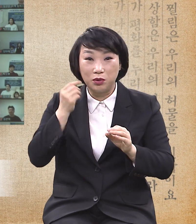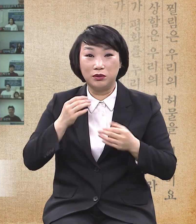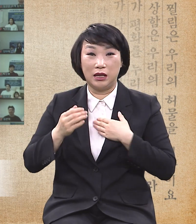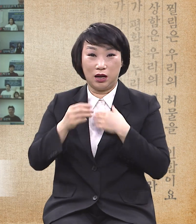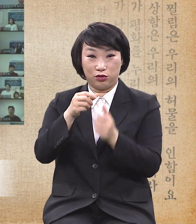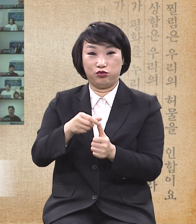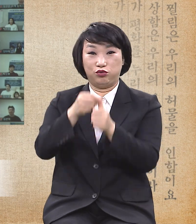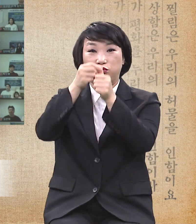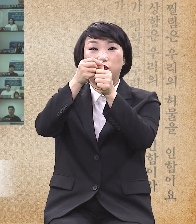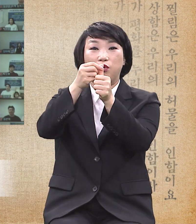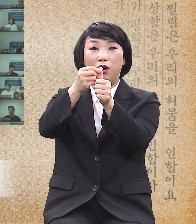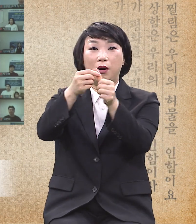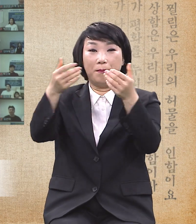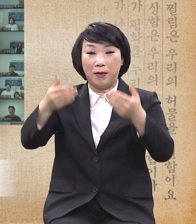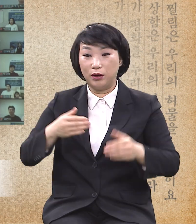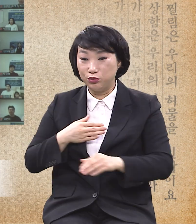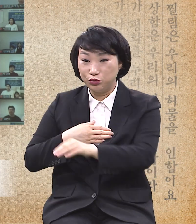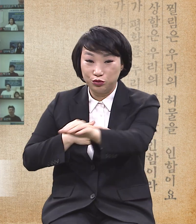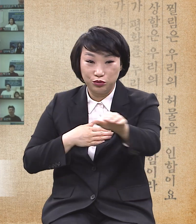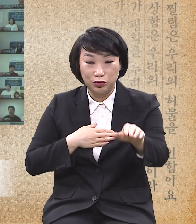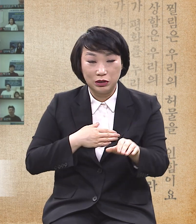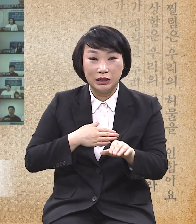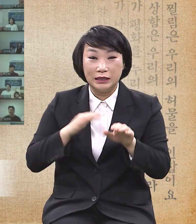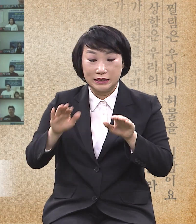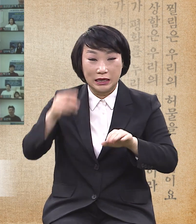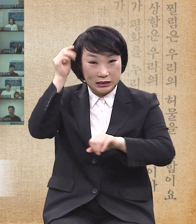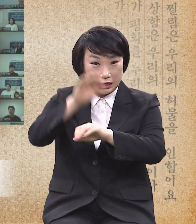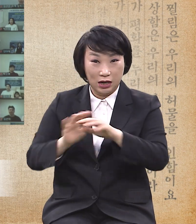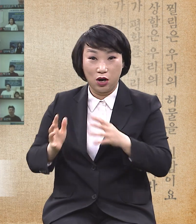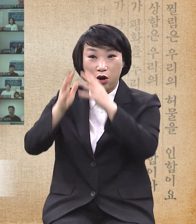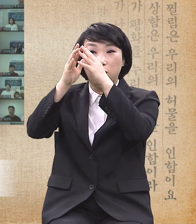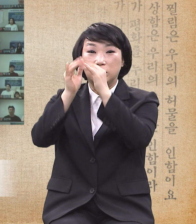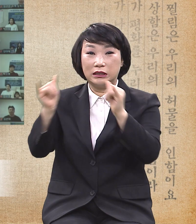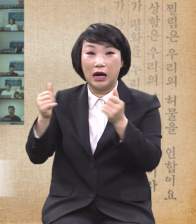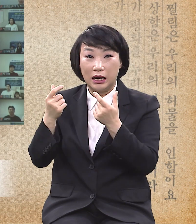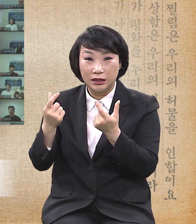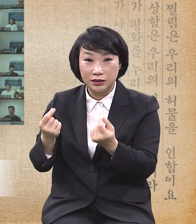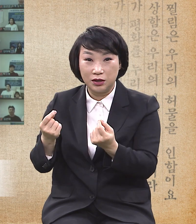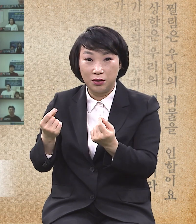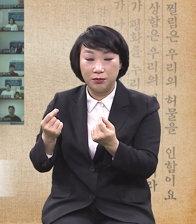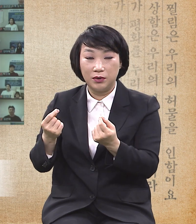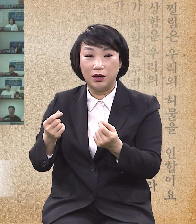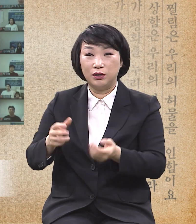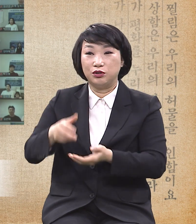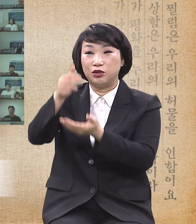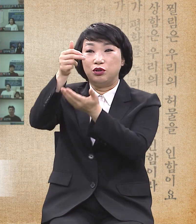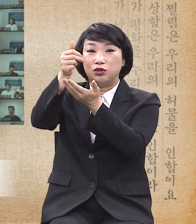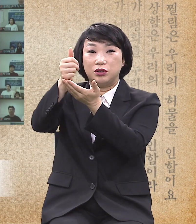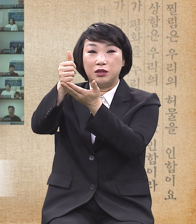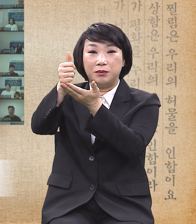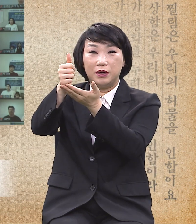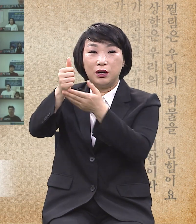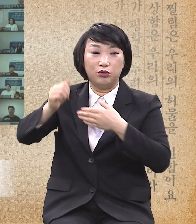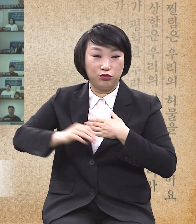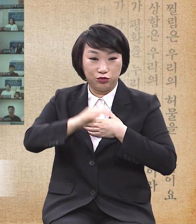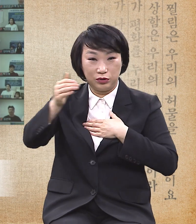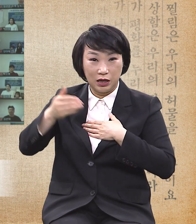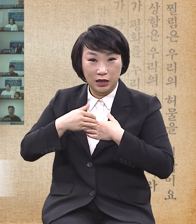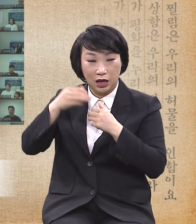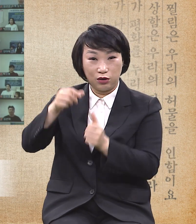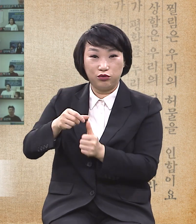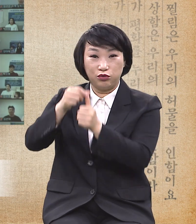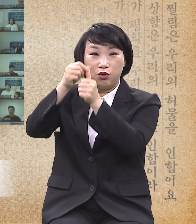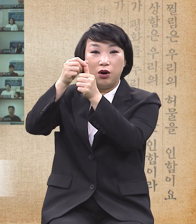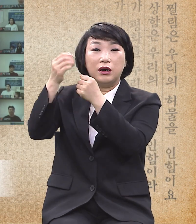내가 구원받았다면 지혜로운 건축자와 같이 주님이 우리에게